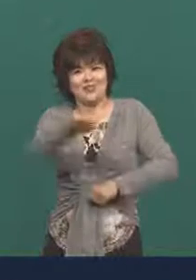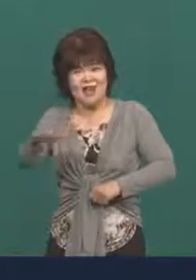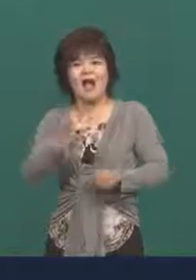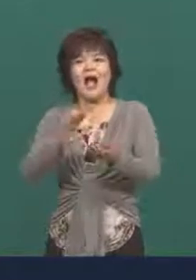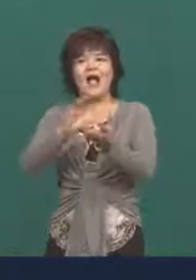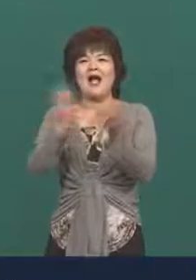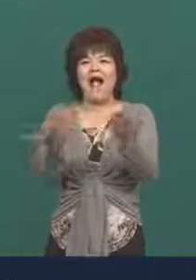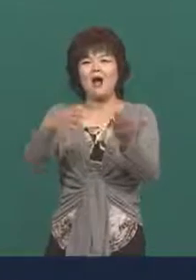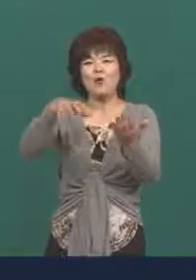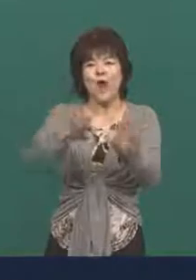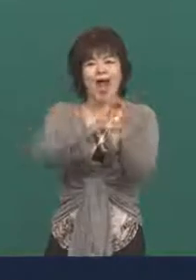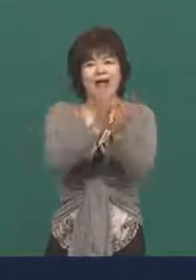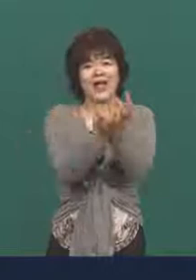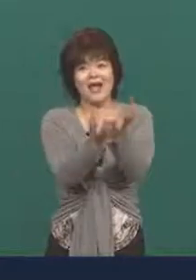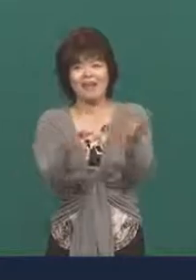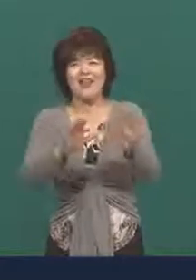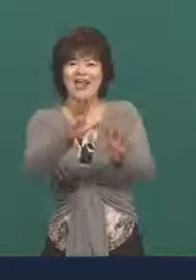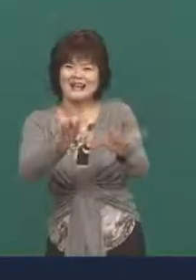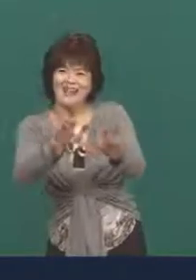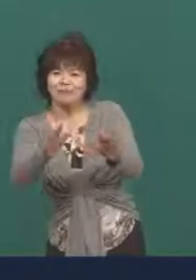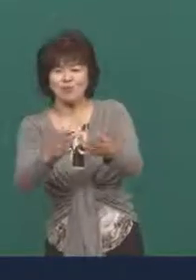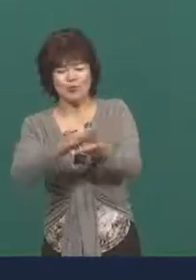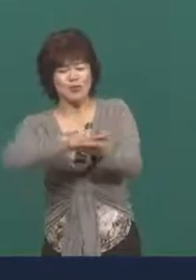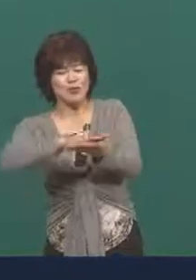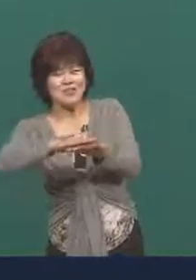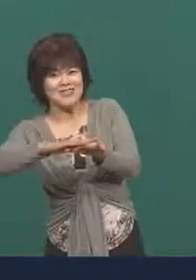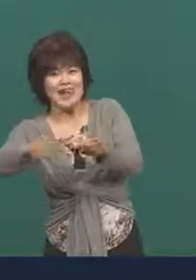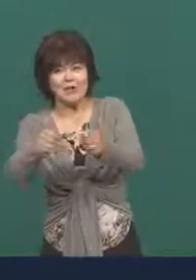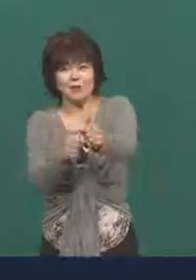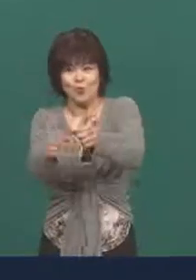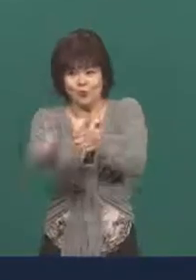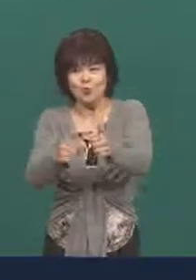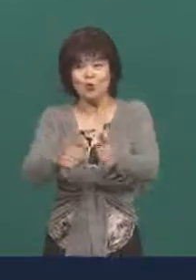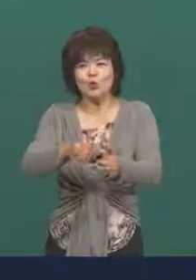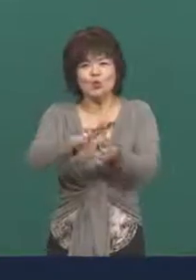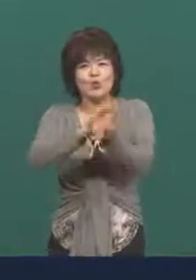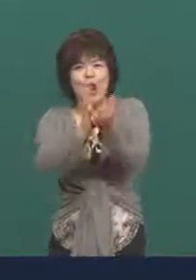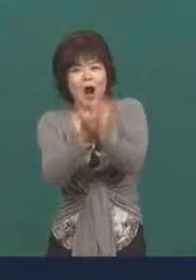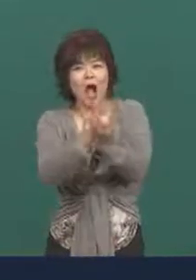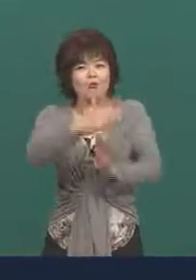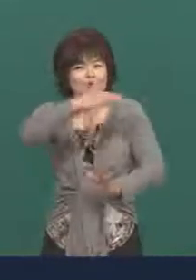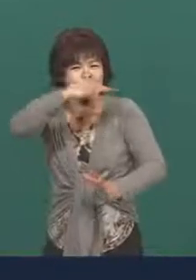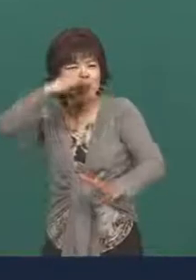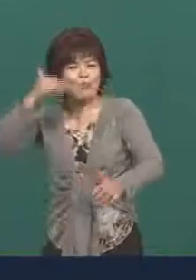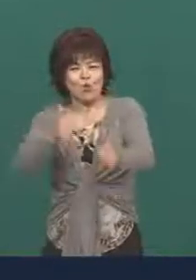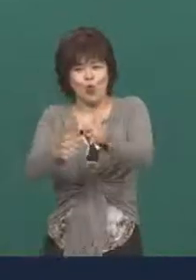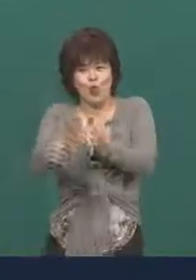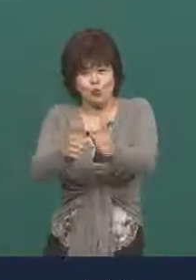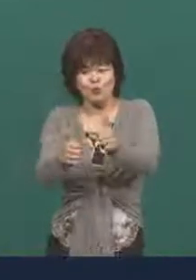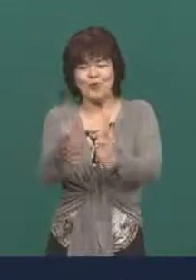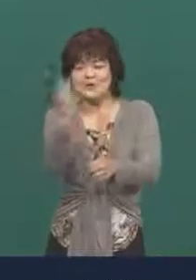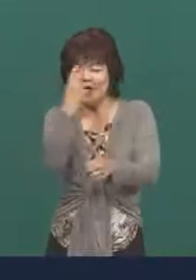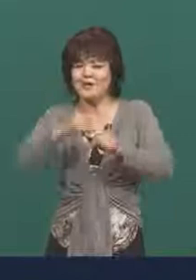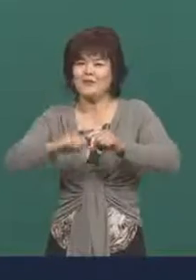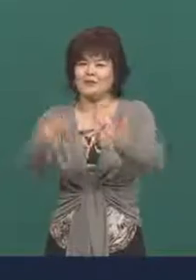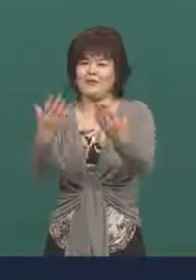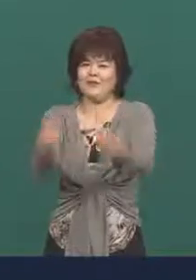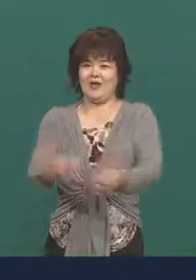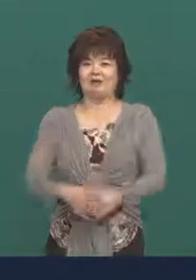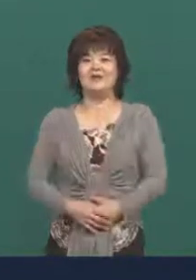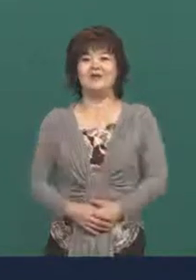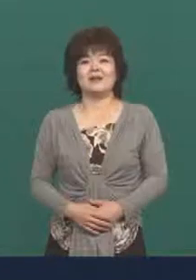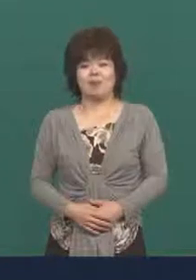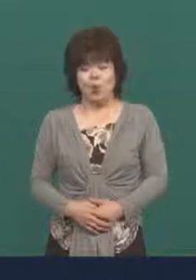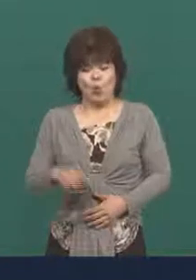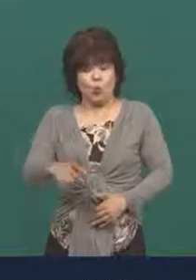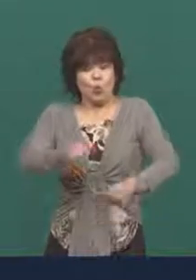が学校花壇のデザインや美しさを競うフラワーブラボーコンクールの審査が